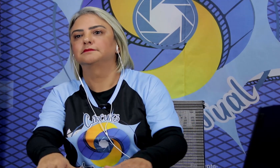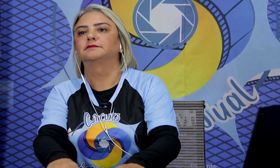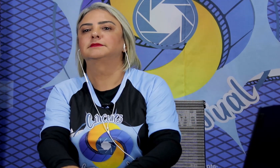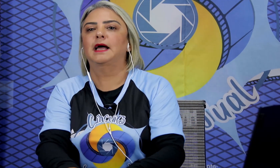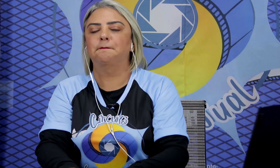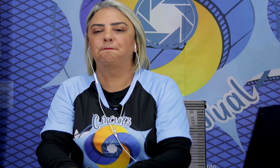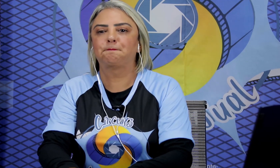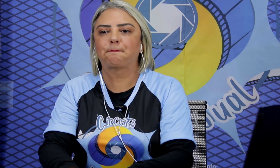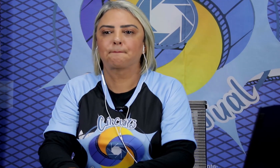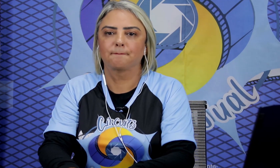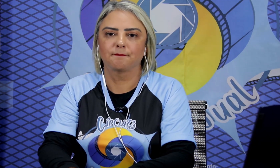Tá.